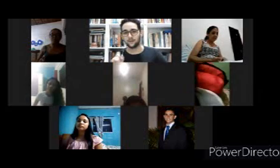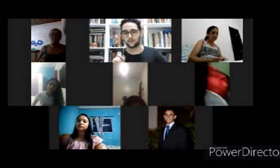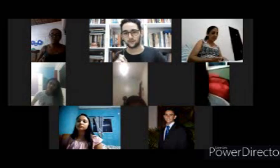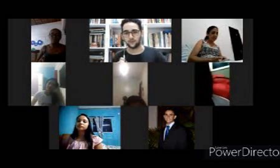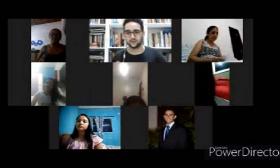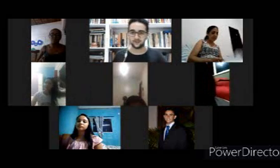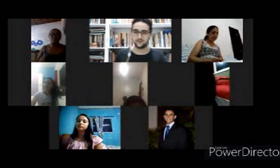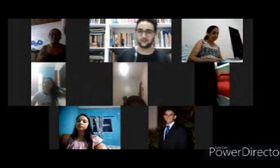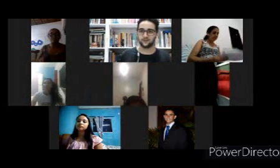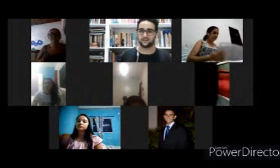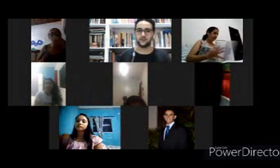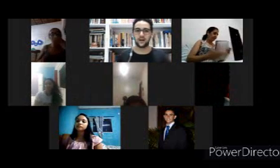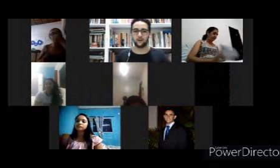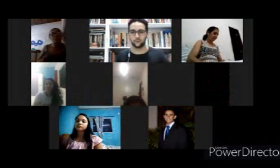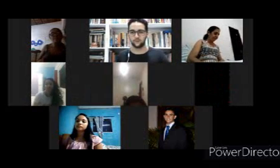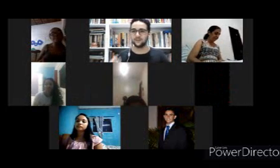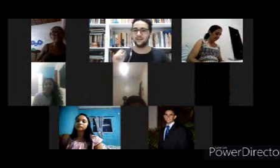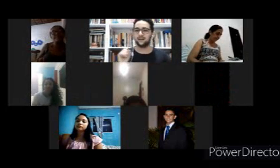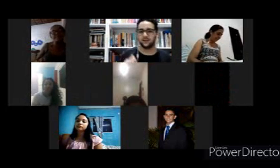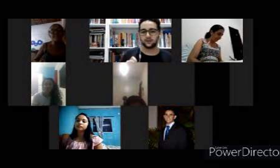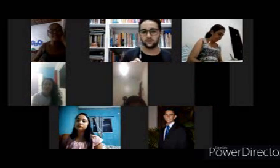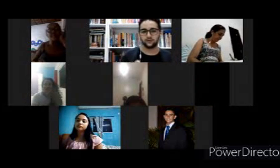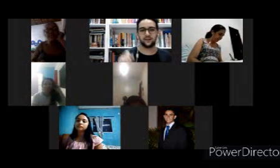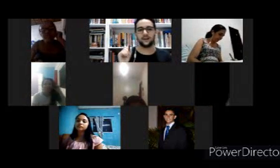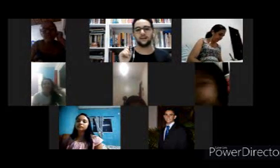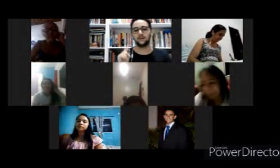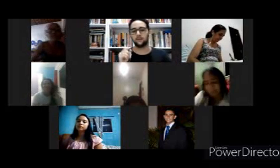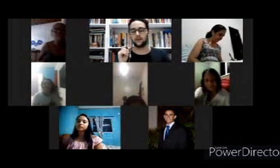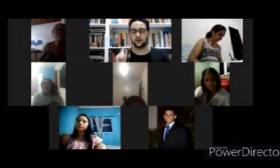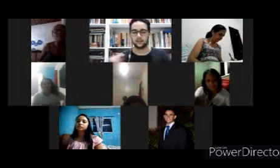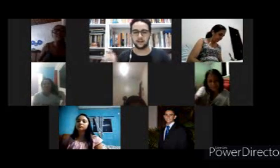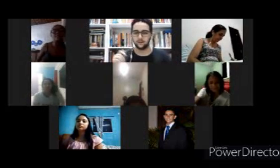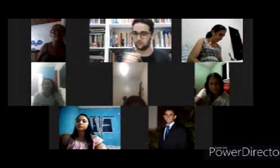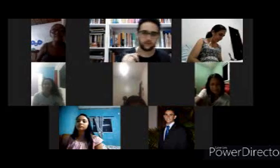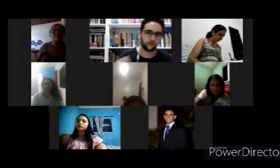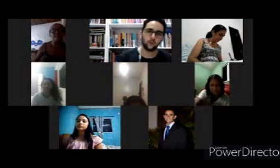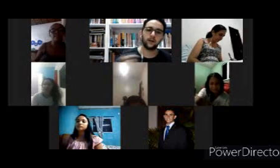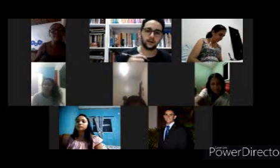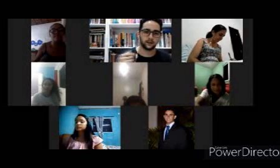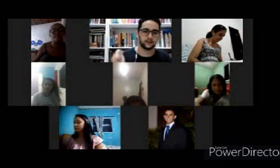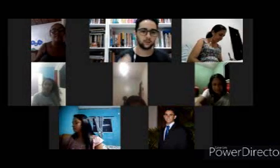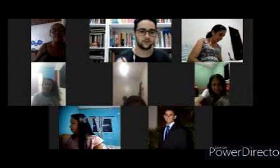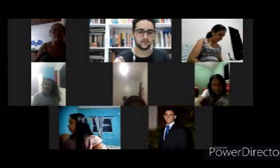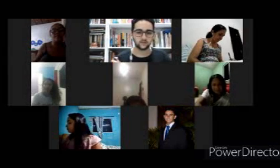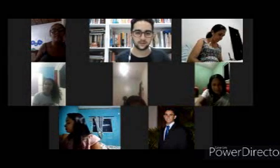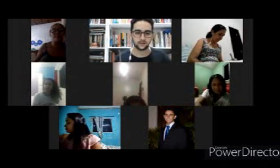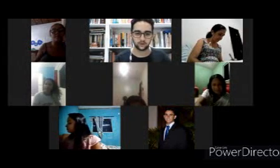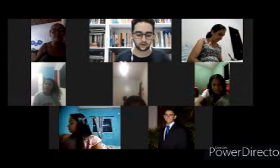mais coisa nesse diálogo. Quem não tiver, pegue um caderno, uma folha e caneta, que eu preciso que vocês anotem